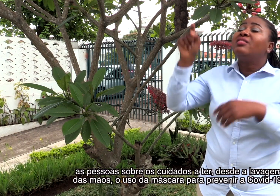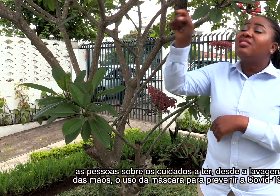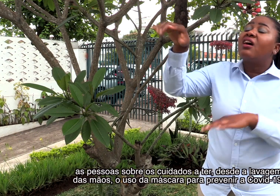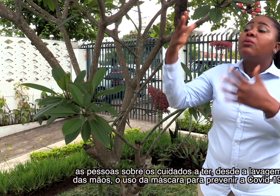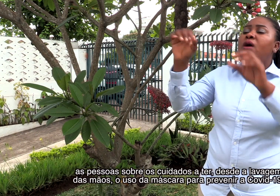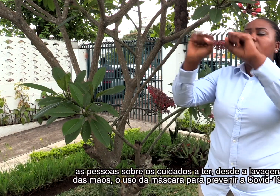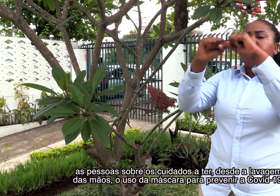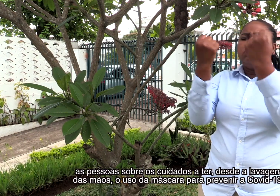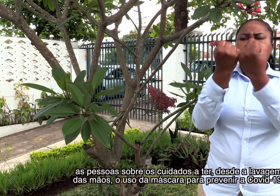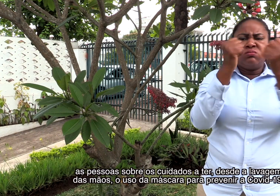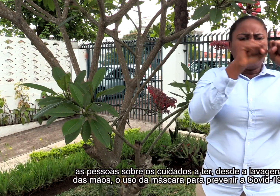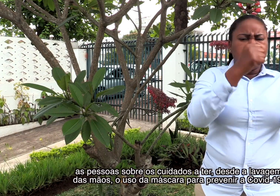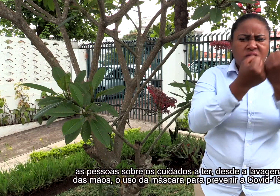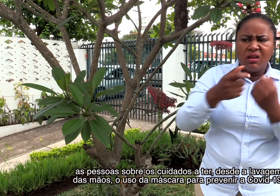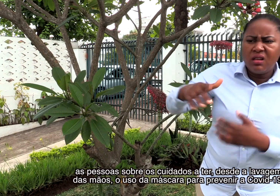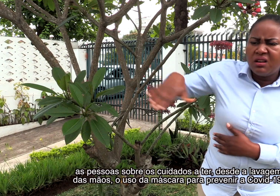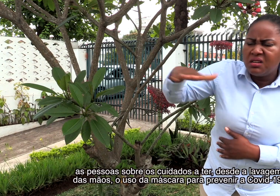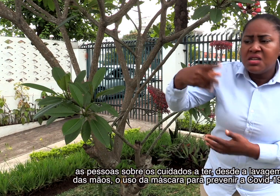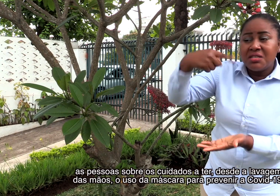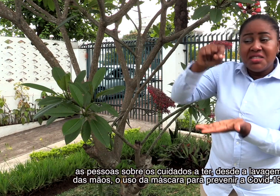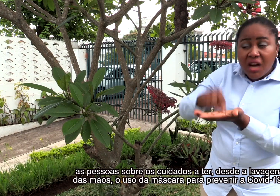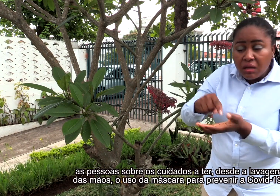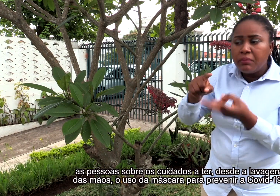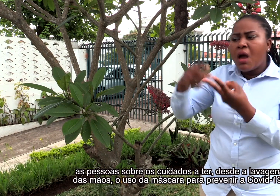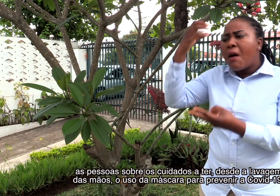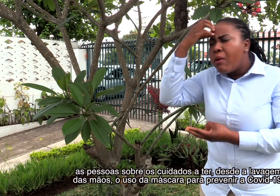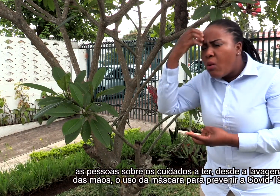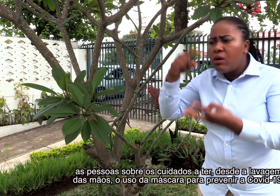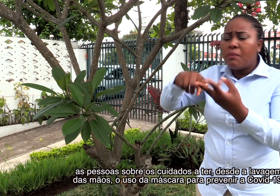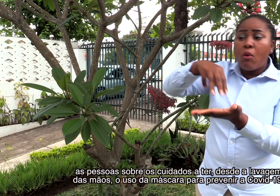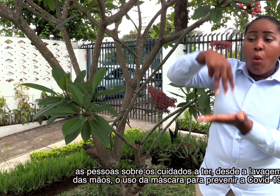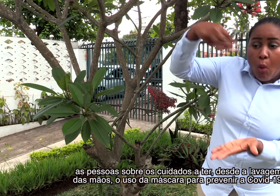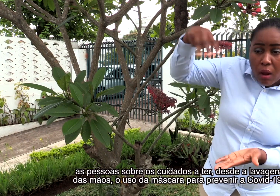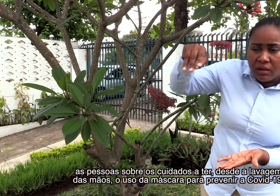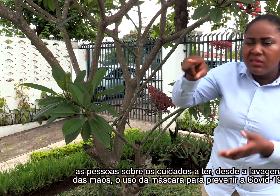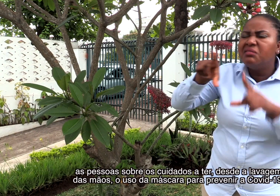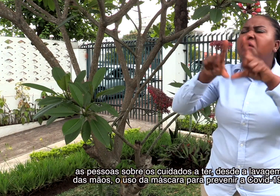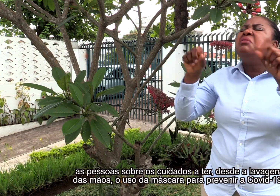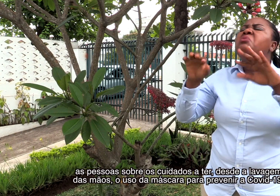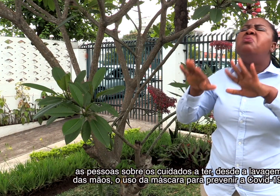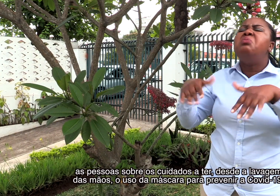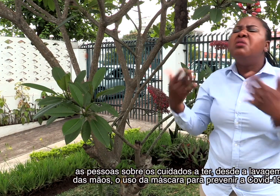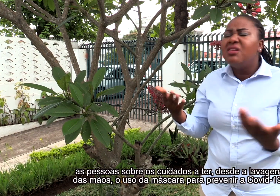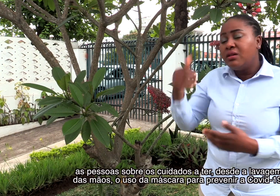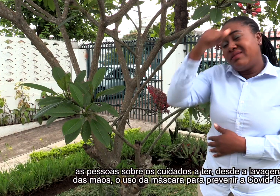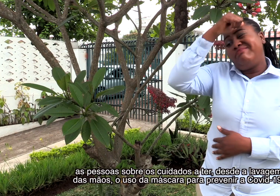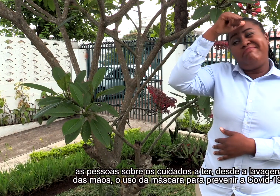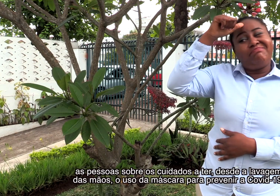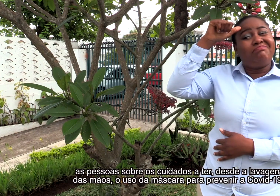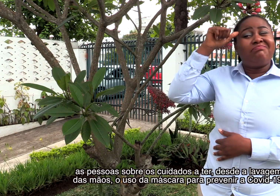as pessoas sobre os cuidados a ter, desde a lavagem das mãos, o uso da máscara para